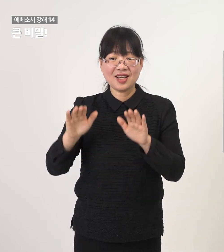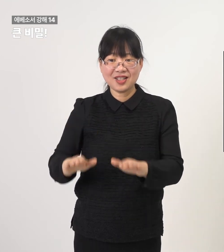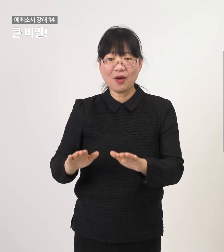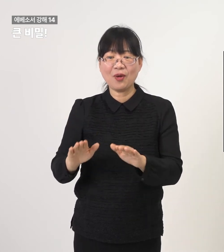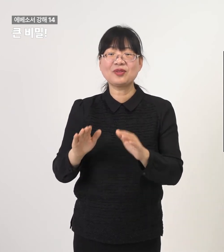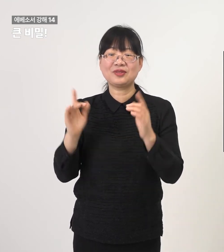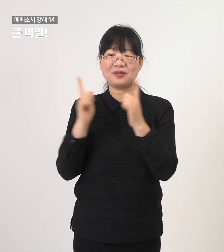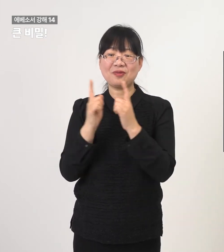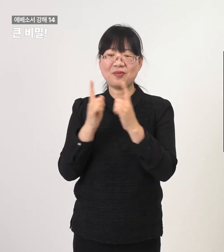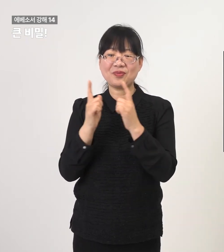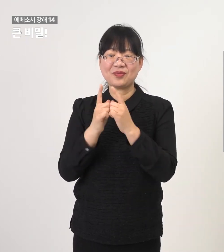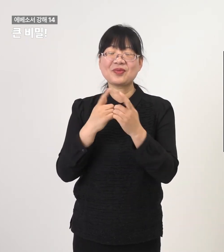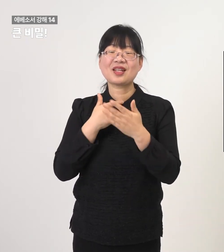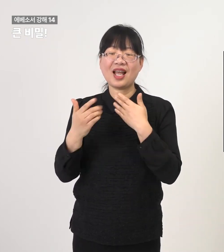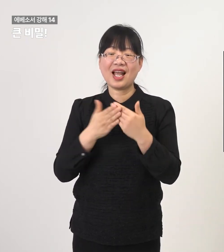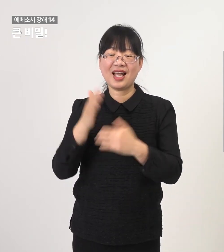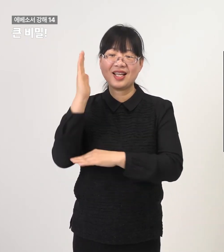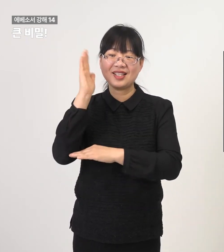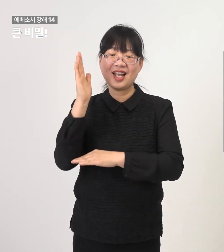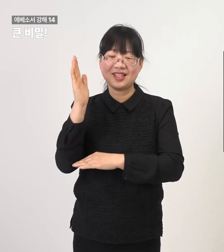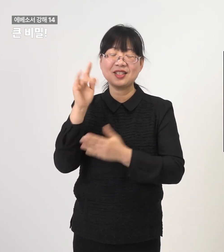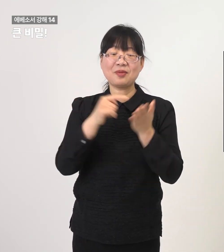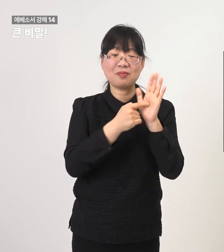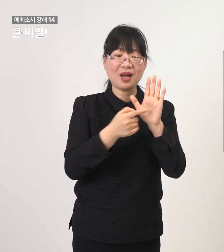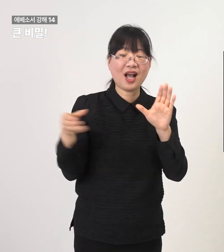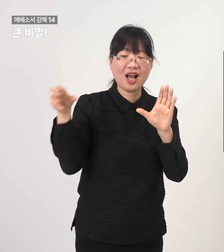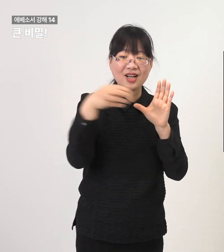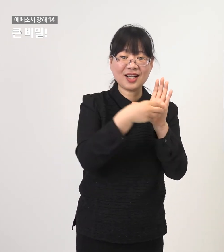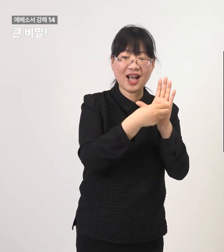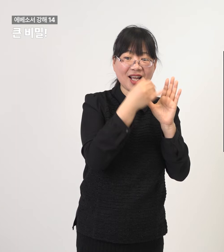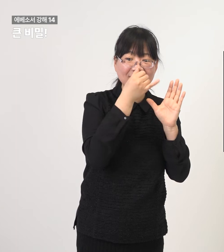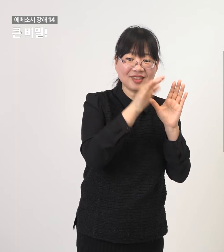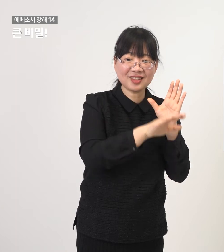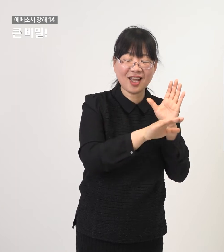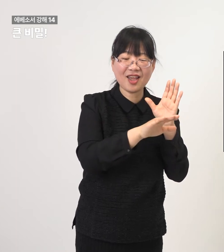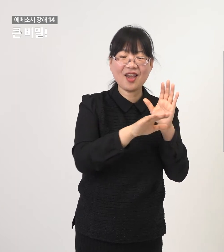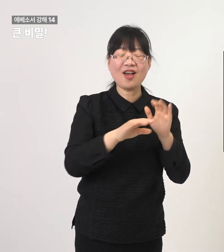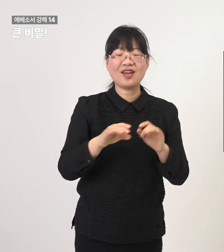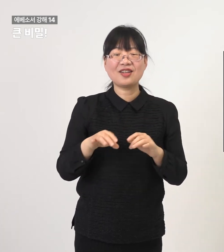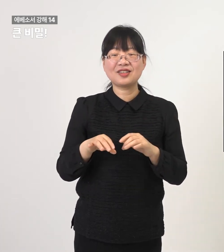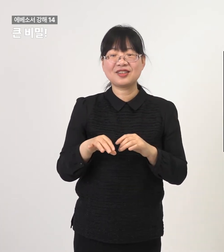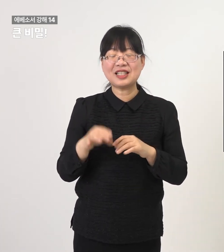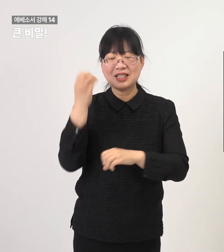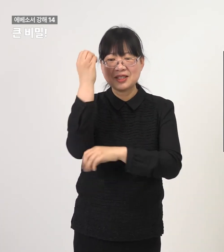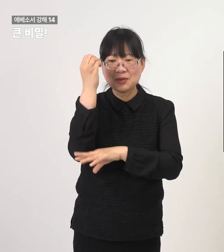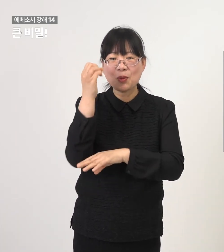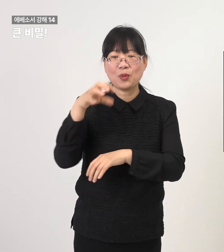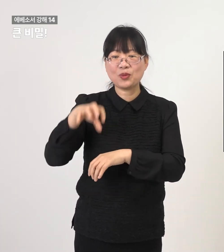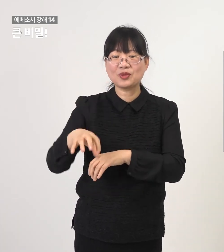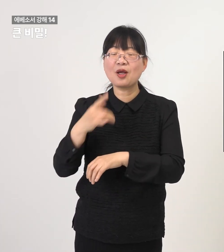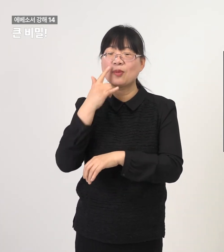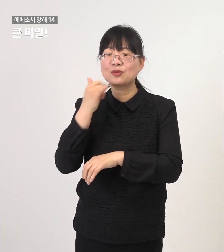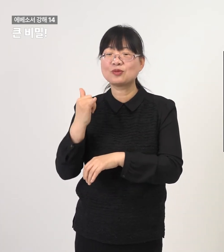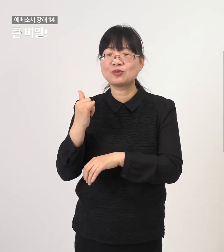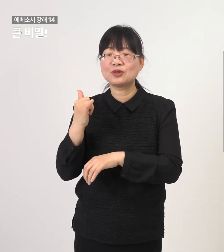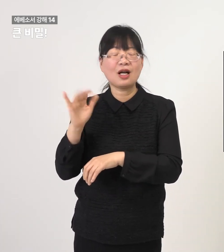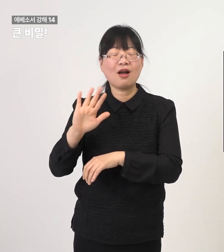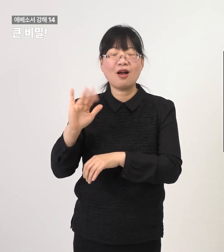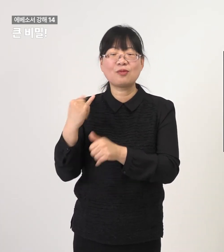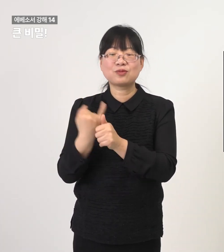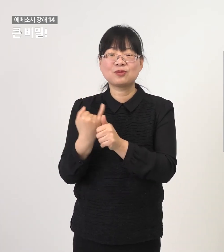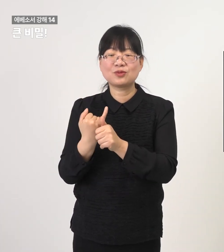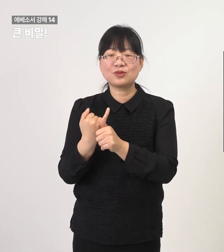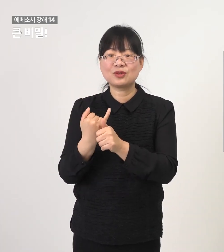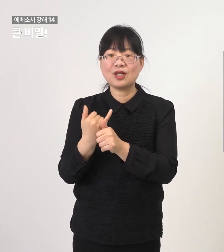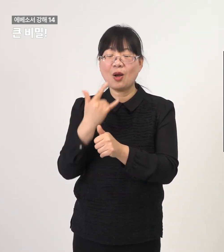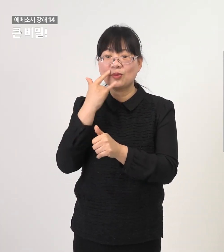얘기를 많이 담아낸 책인데 그 원초적 현장이 부부의 현장이고 부모 자식 간의 문제고 주종의